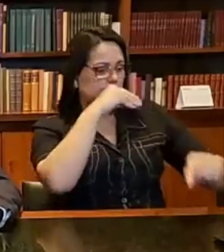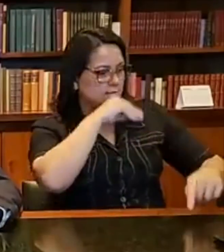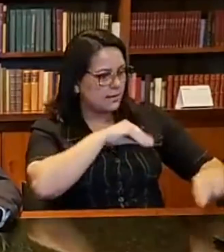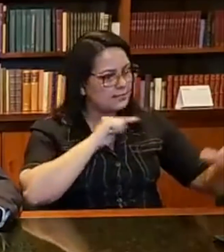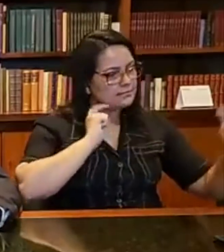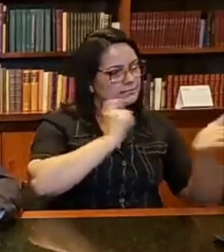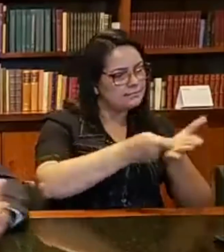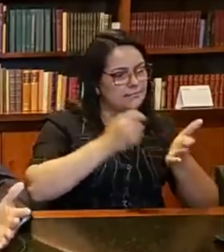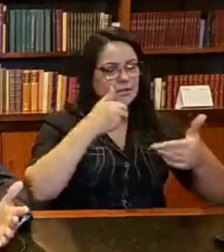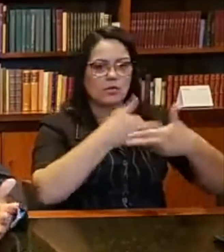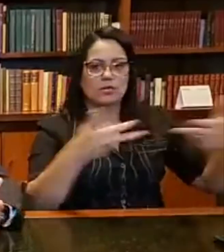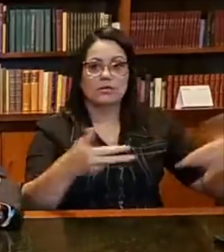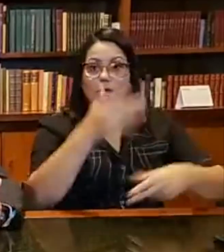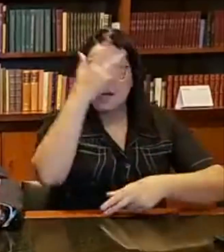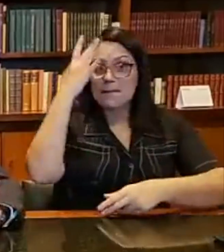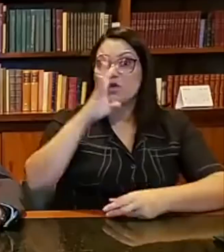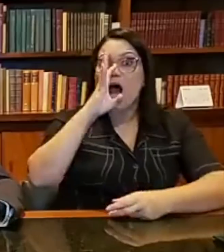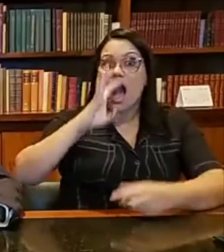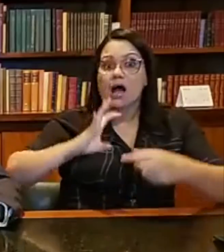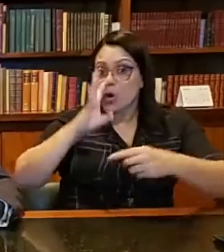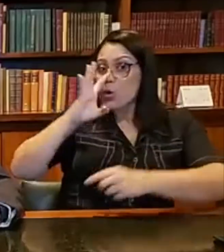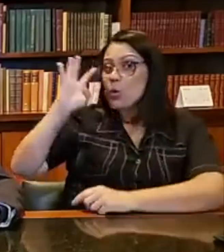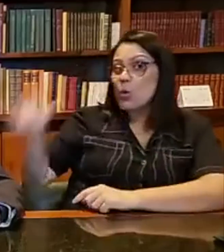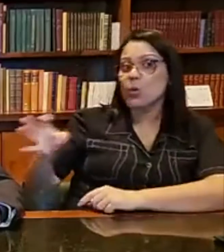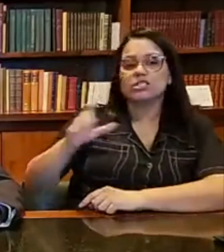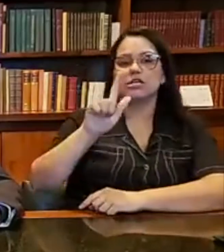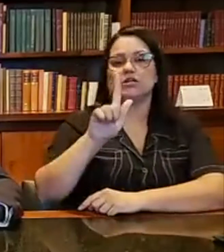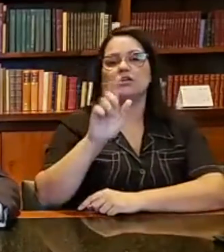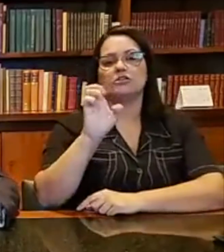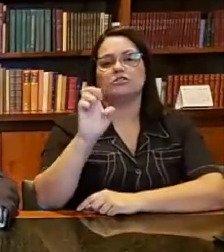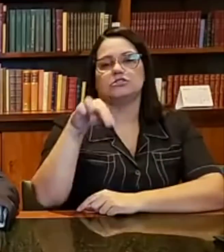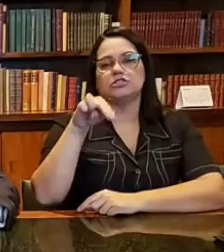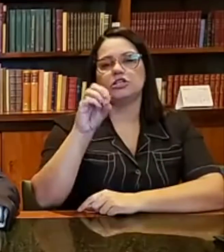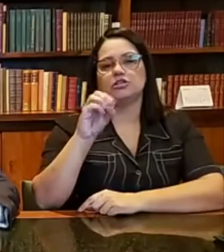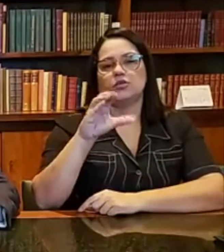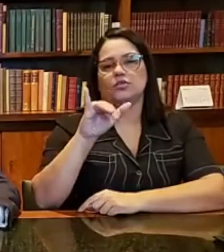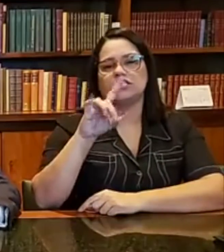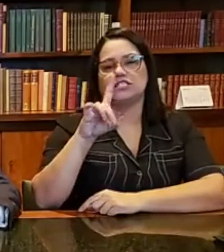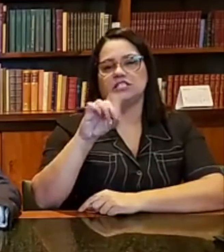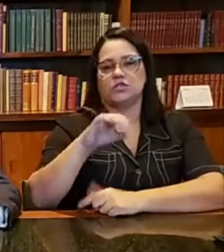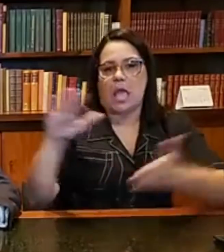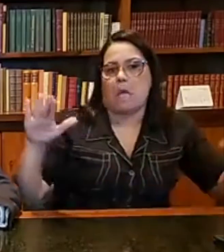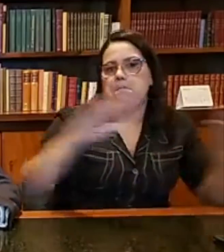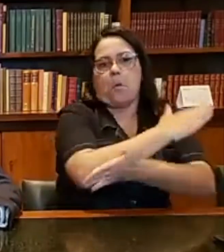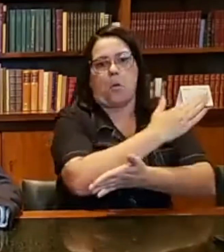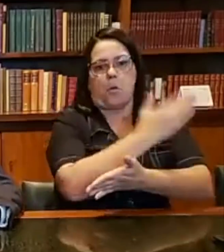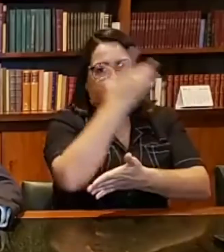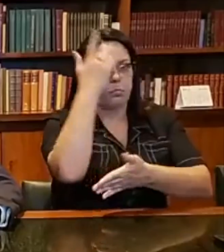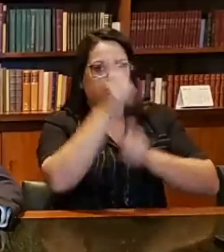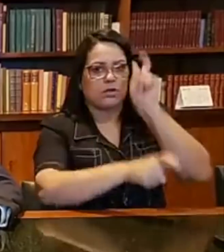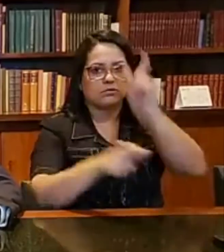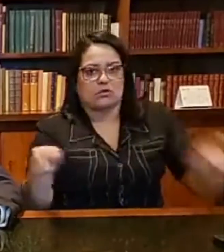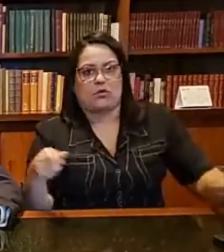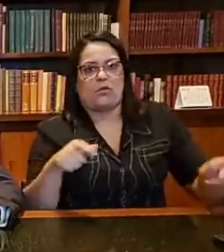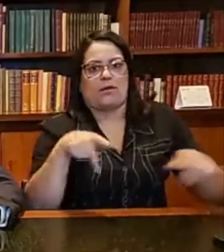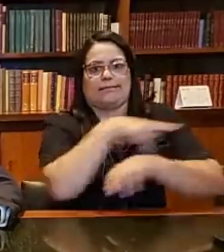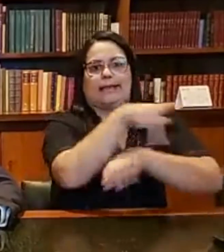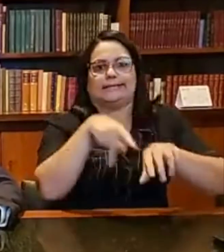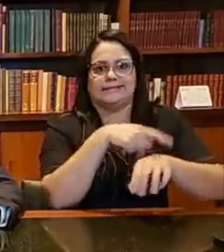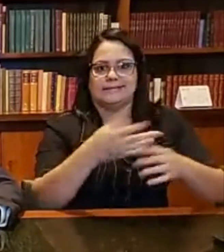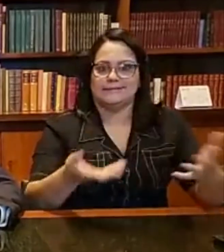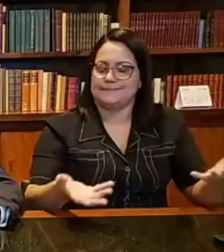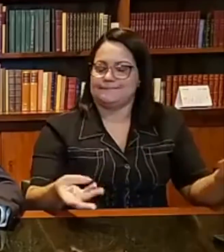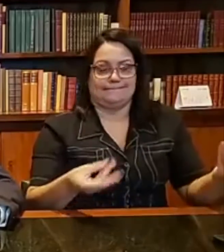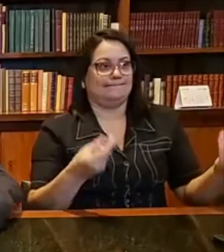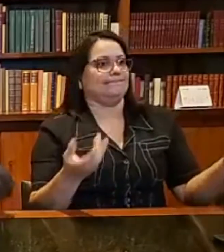sendo acusado de genocídio por ter defendido uma tese diferente da OMS. O pessoal fala